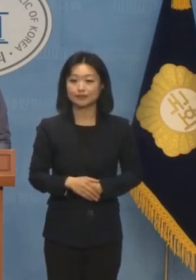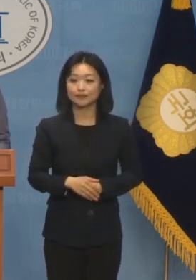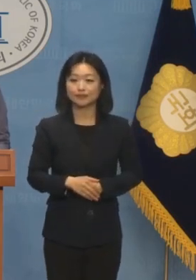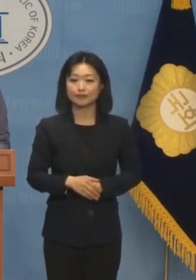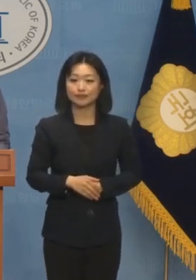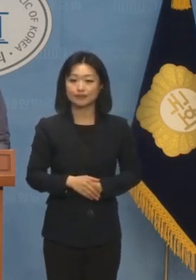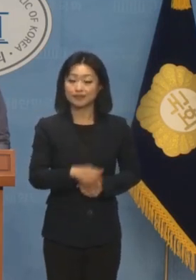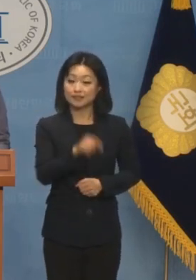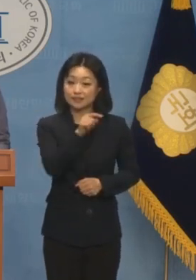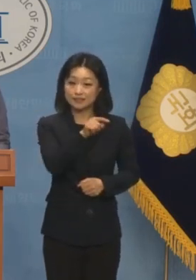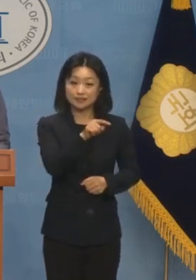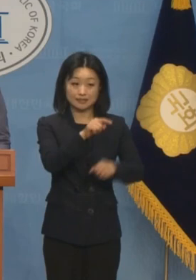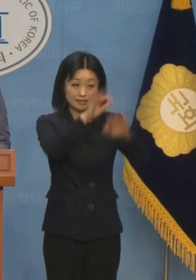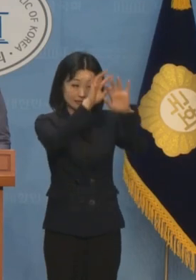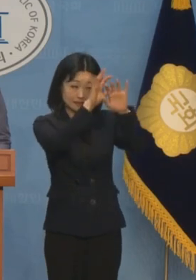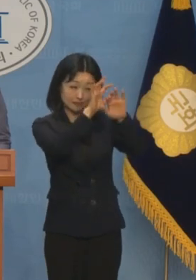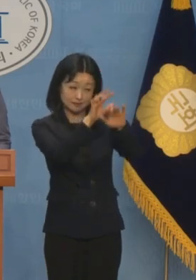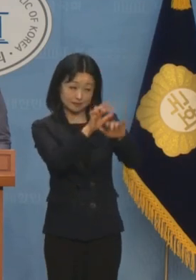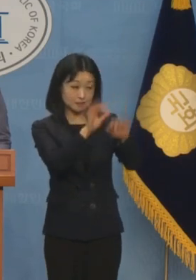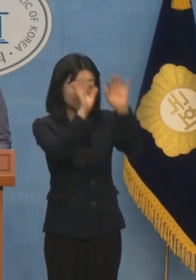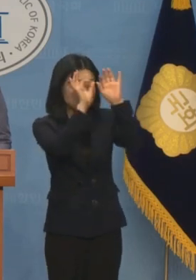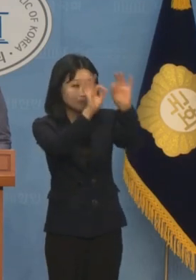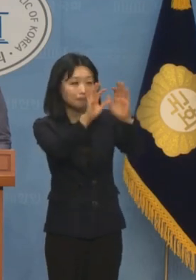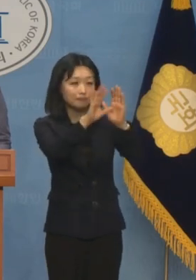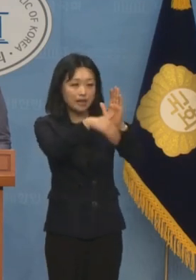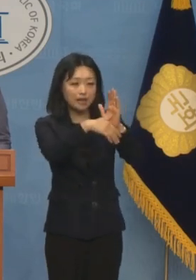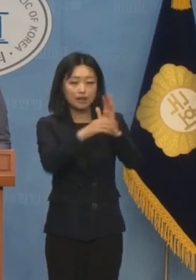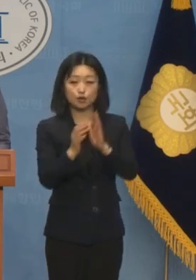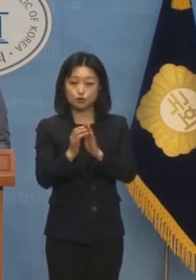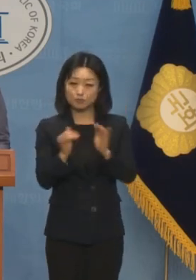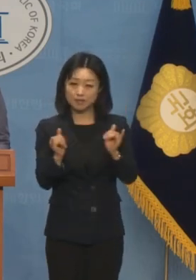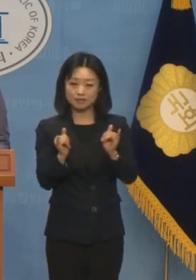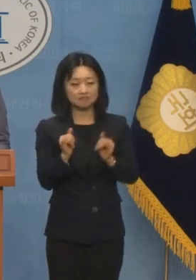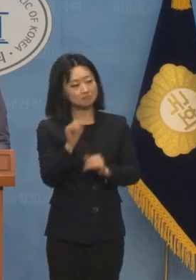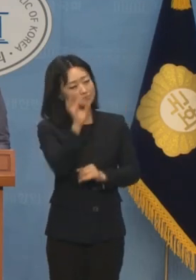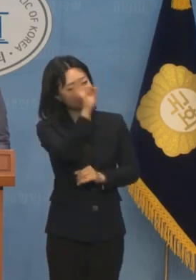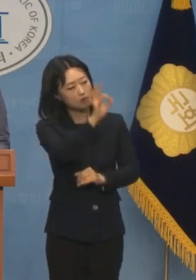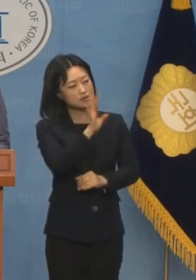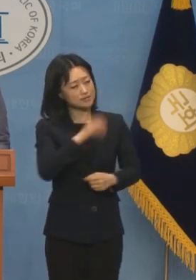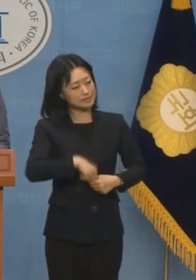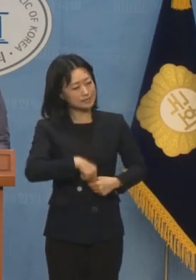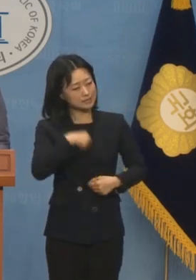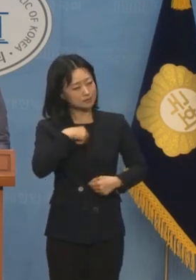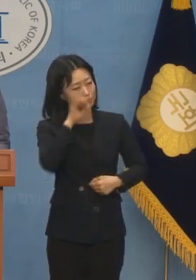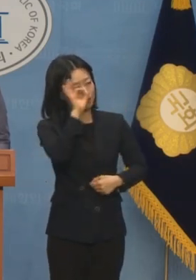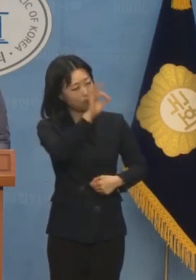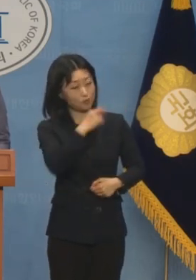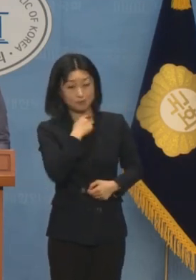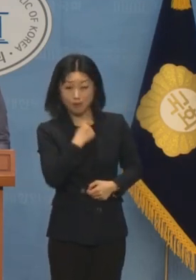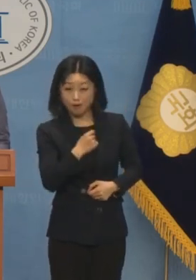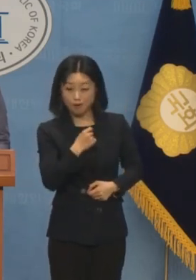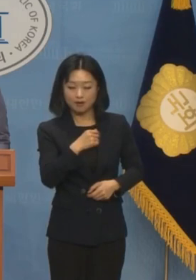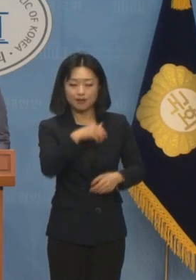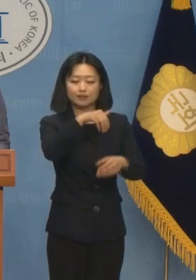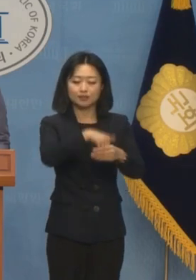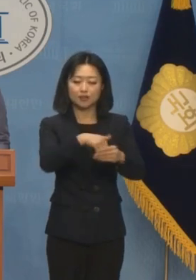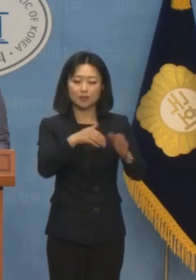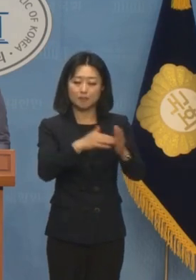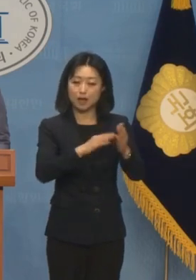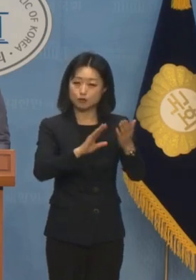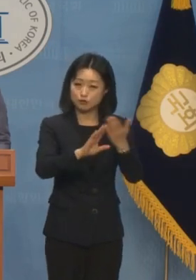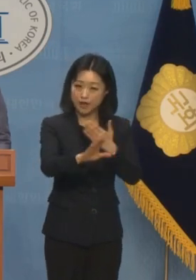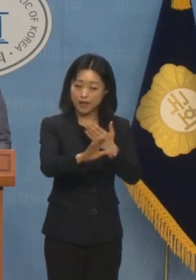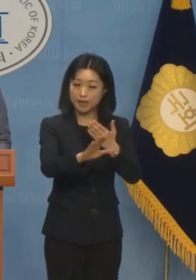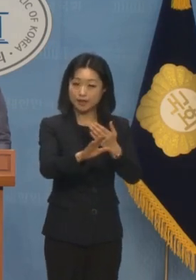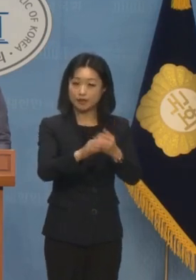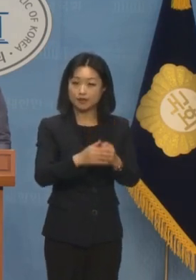그 길지 않은 글이 우리 국민들에게 진심으로 받아들여지길 원한다면 선거 직전에